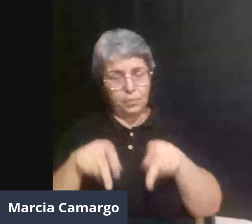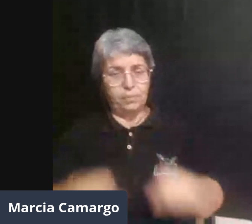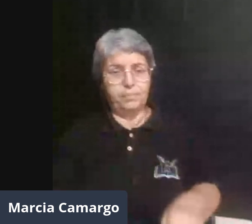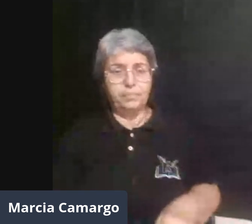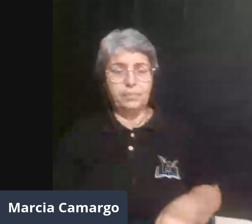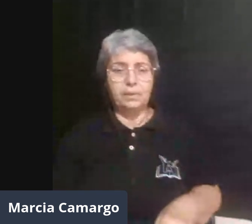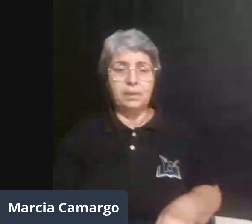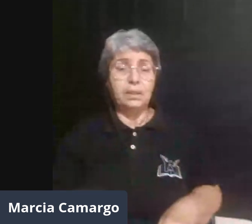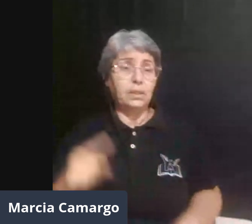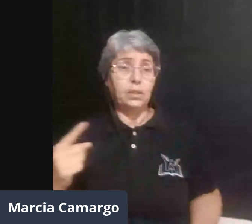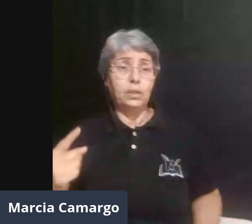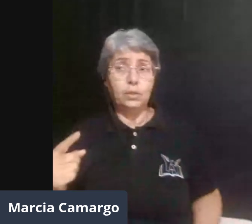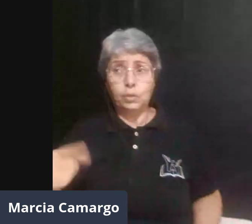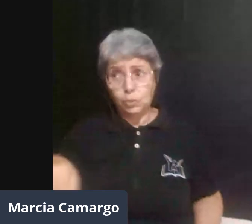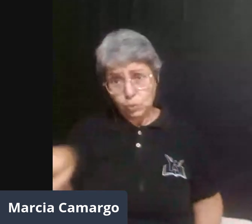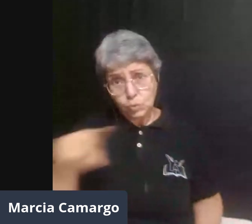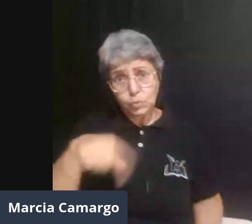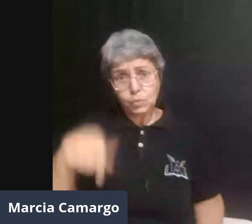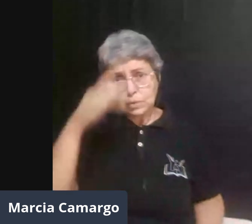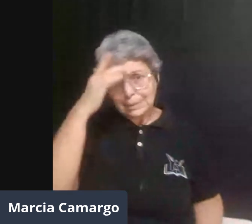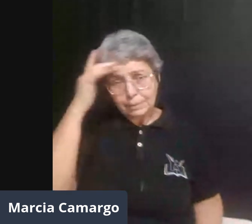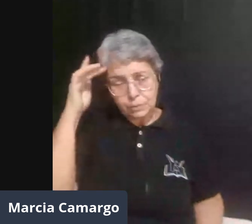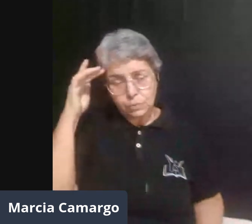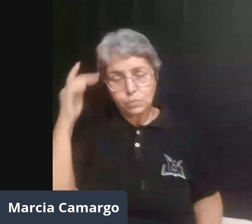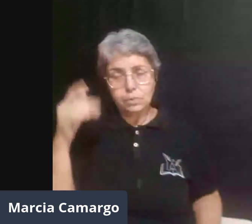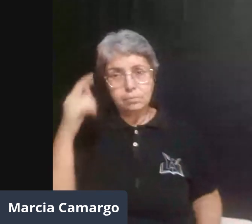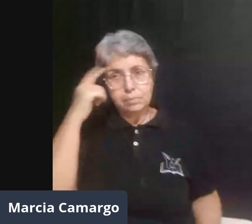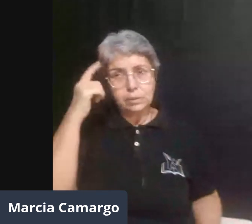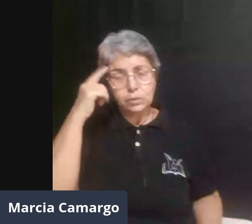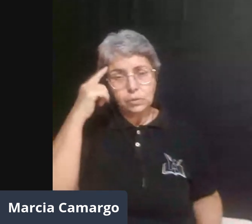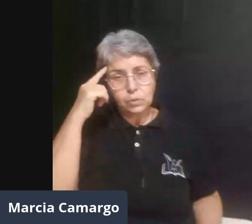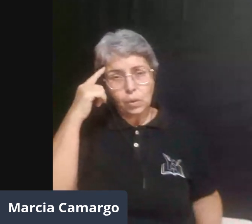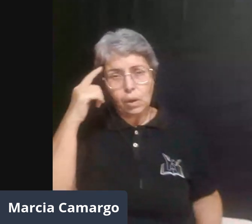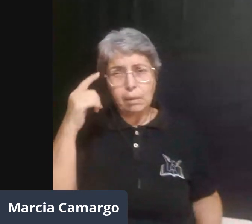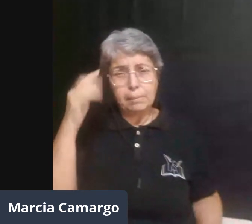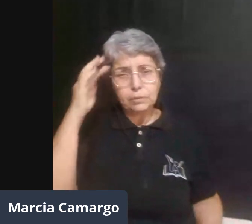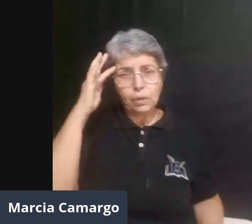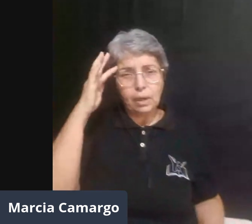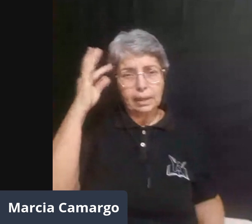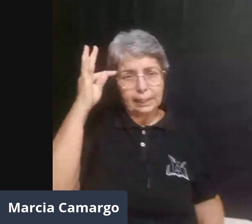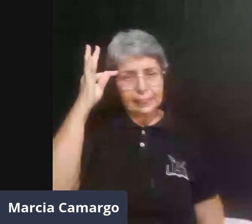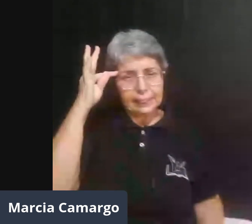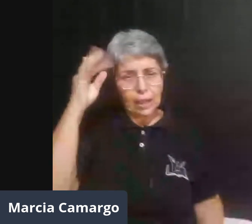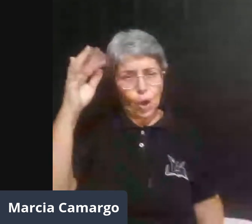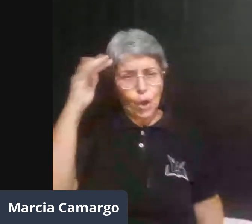simples convencimento da correção teológica, já que a teoria não havia se